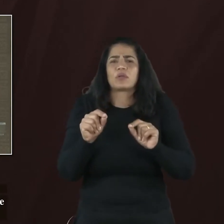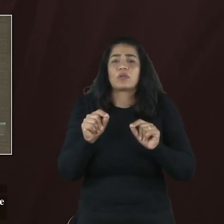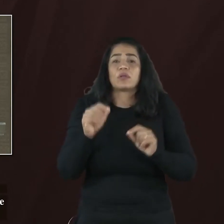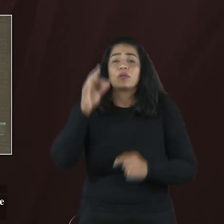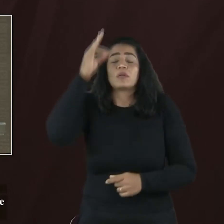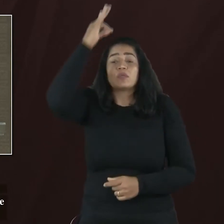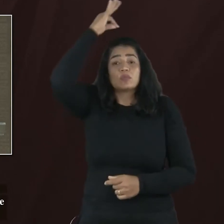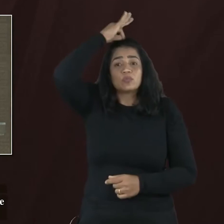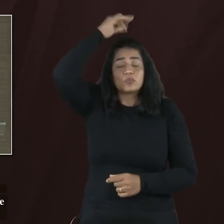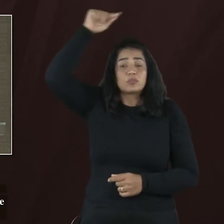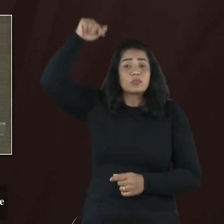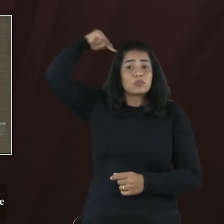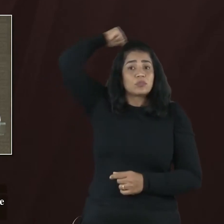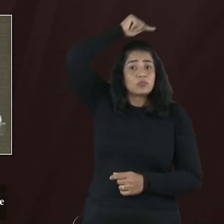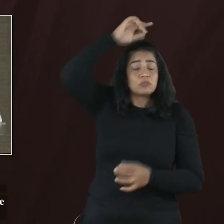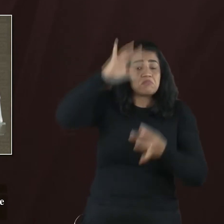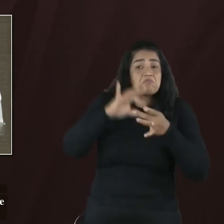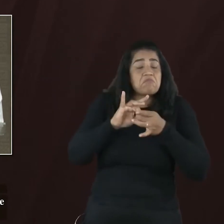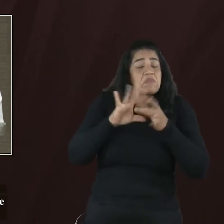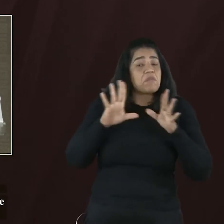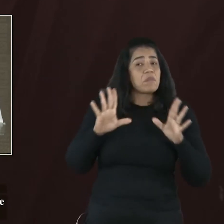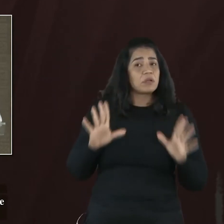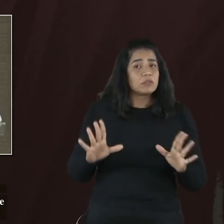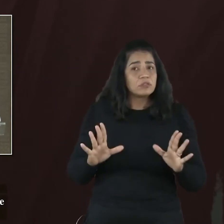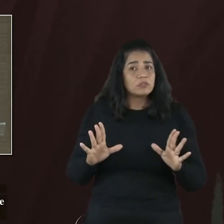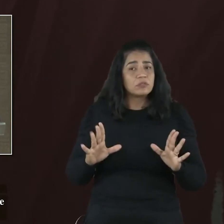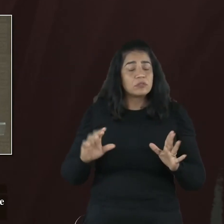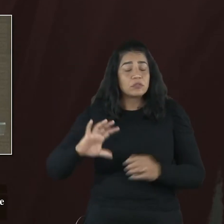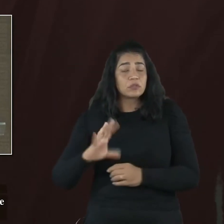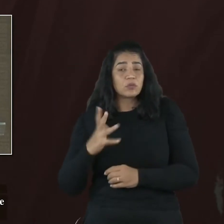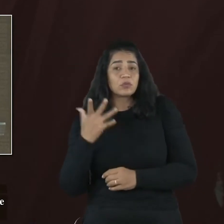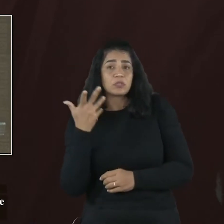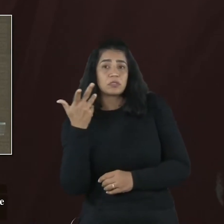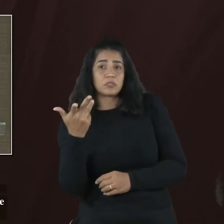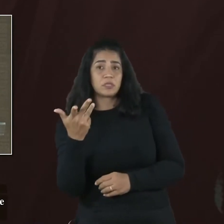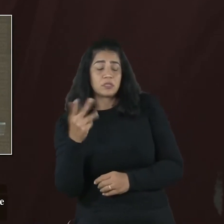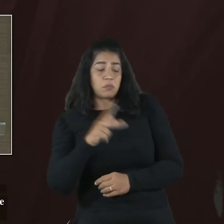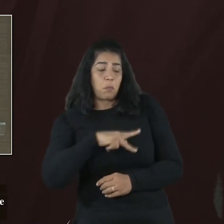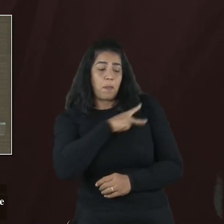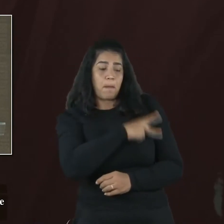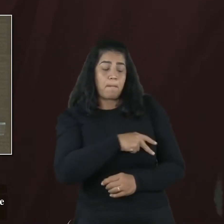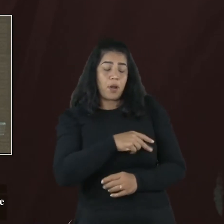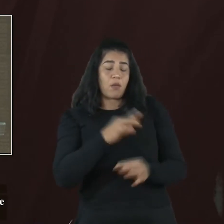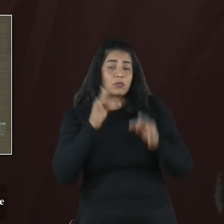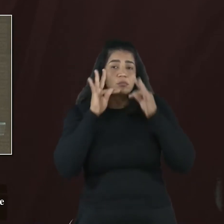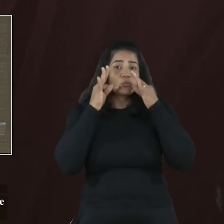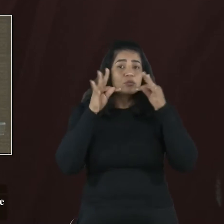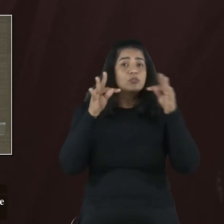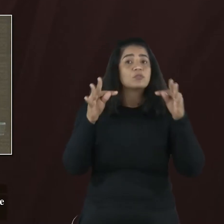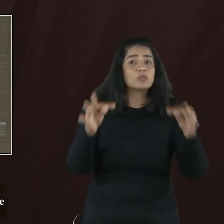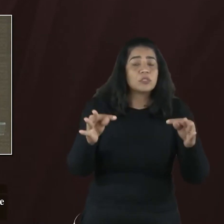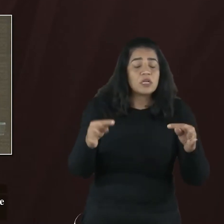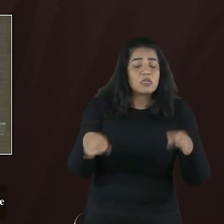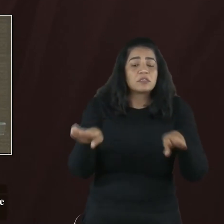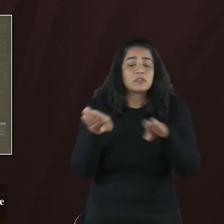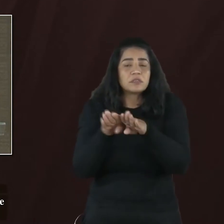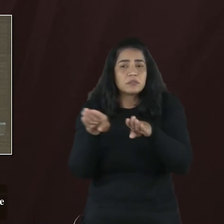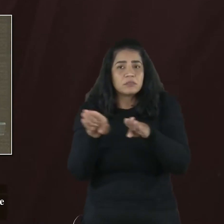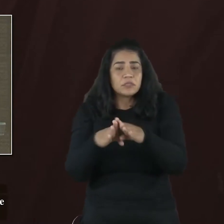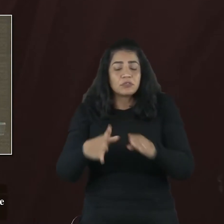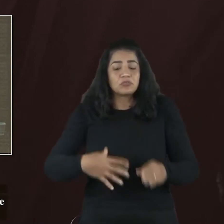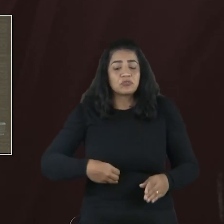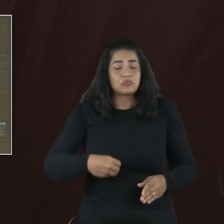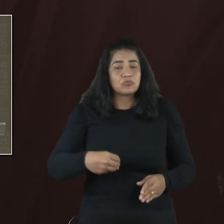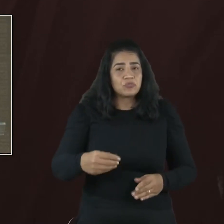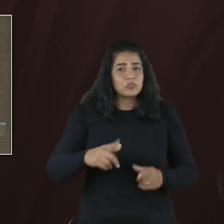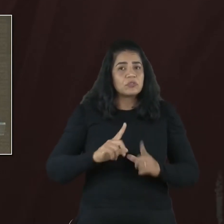isso acontecesse para que ele pudesse dar o seu testemunho também perante os filhos de Israel, tá bom?